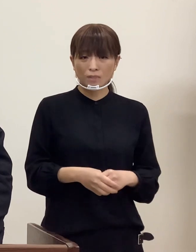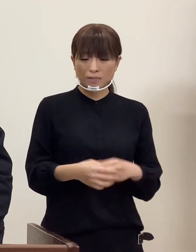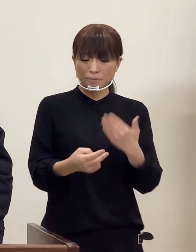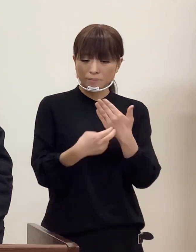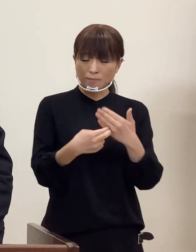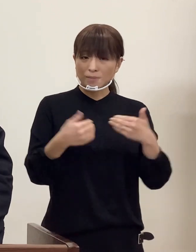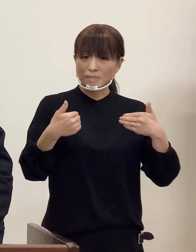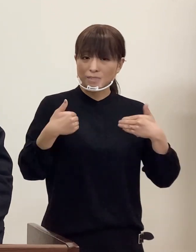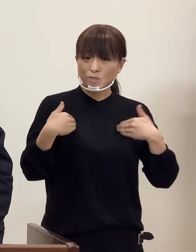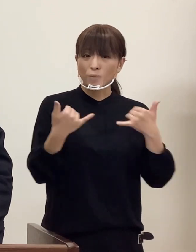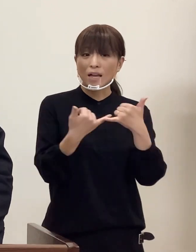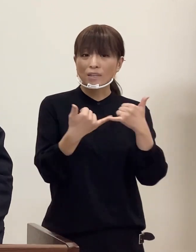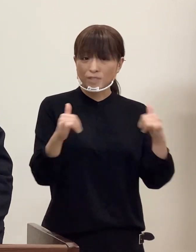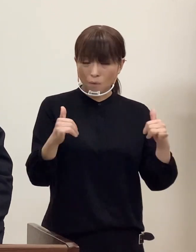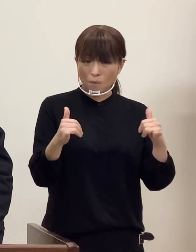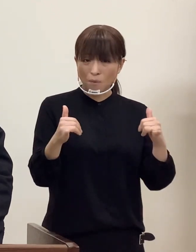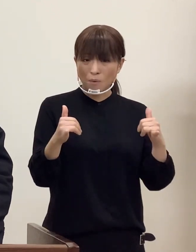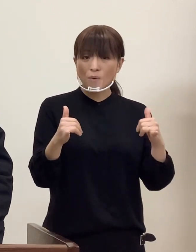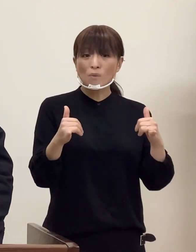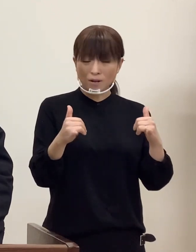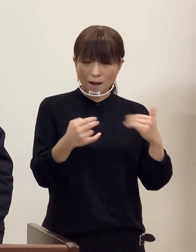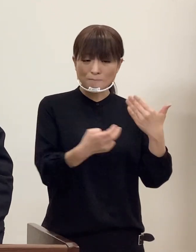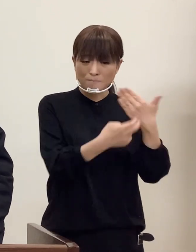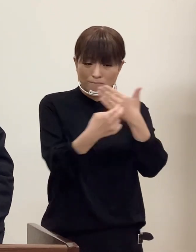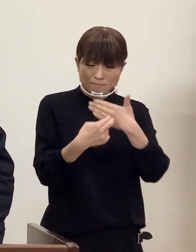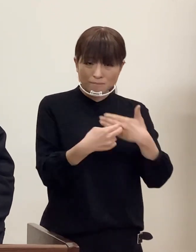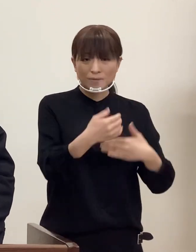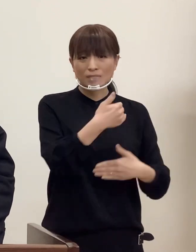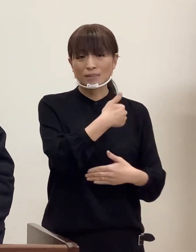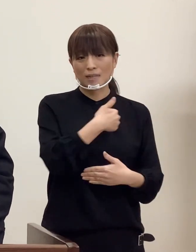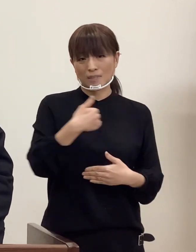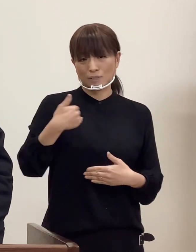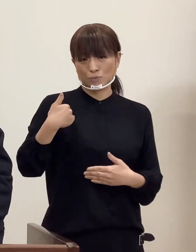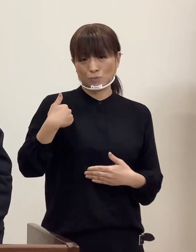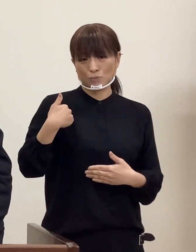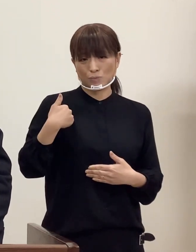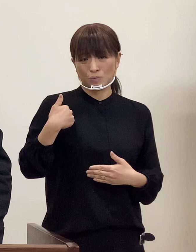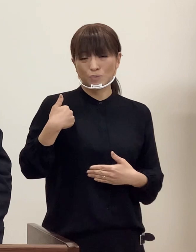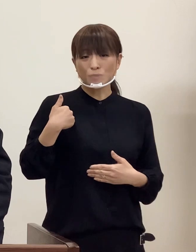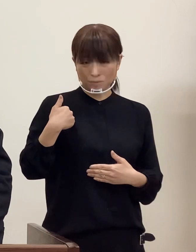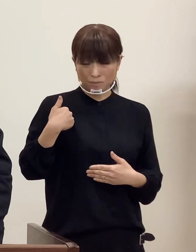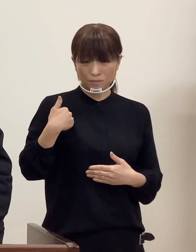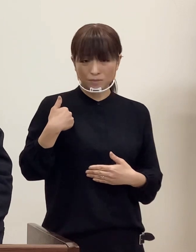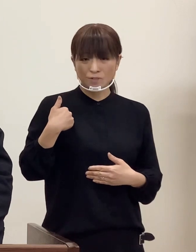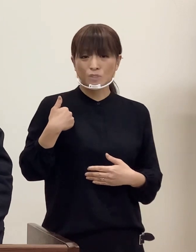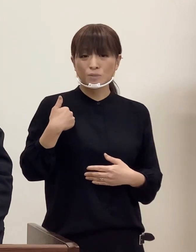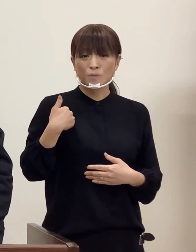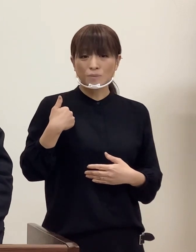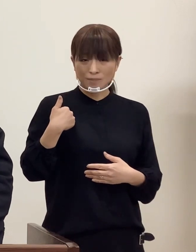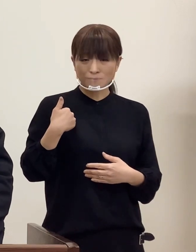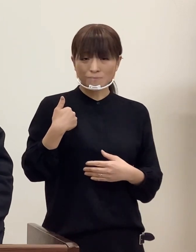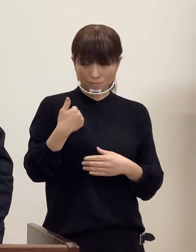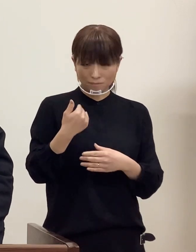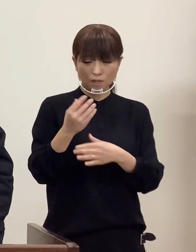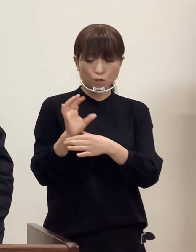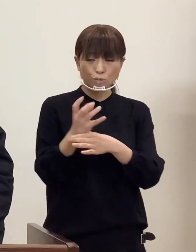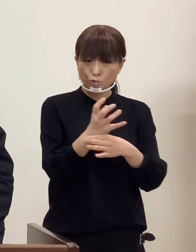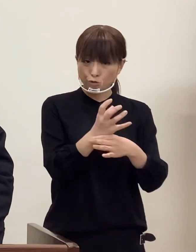が避けることができる我々は、できるだけ必要な救急医療